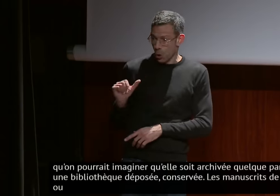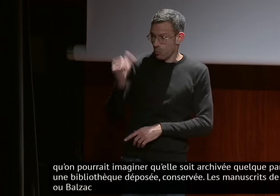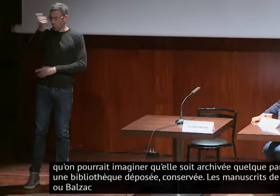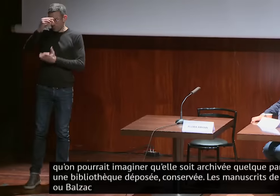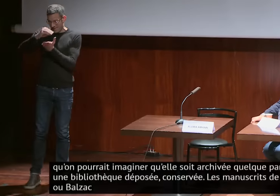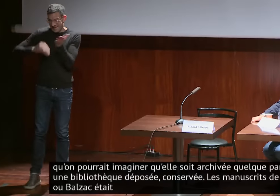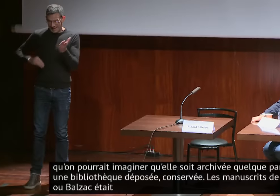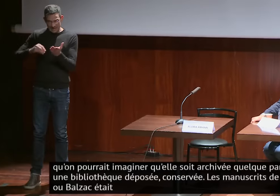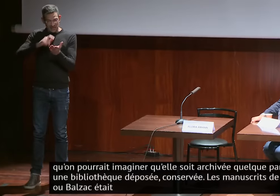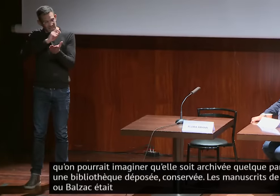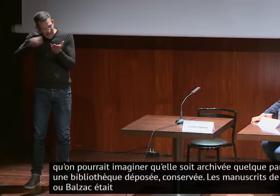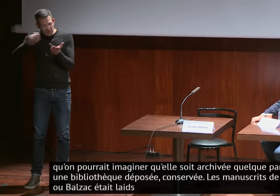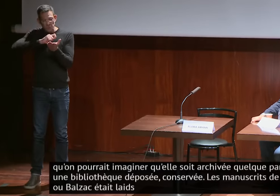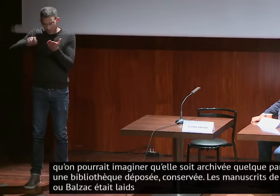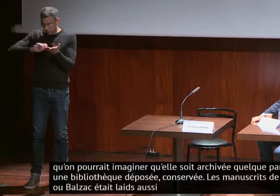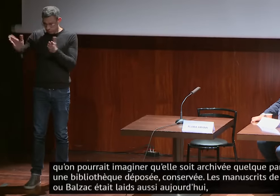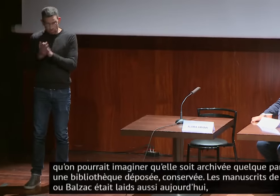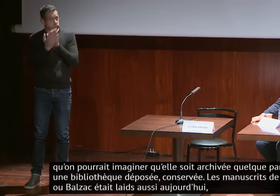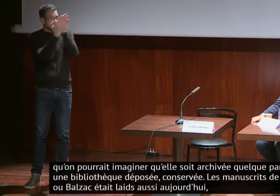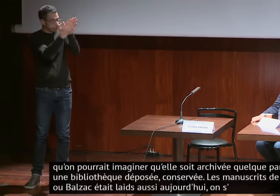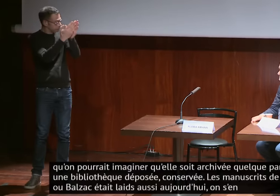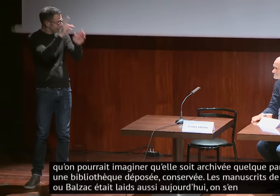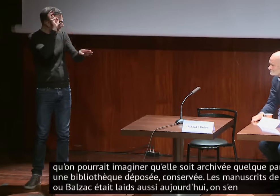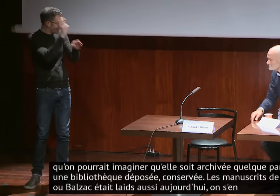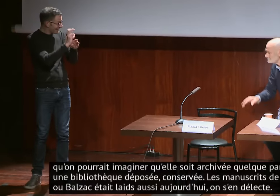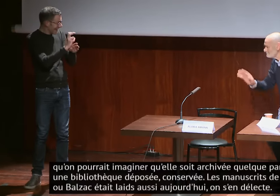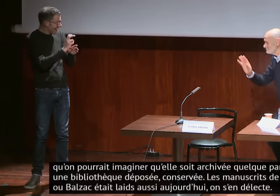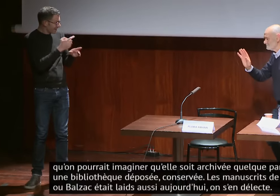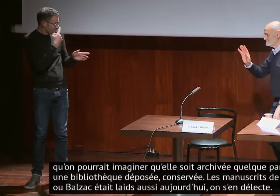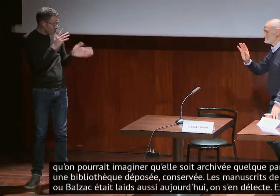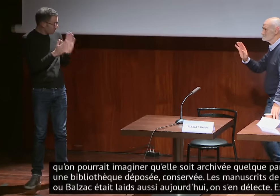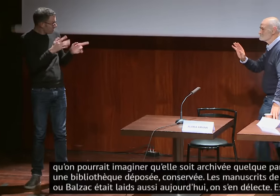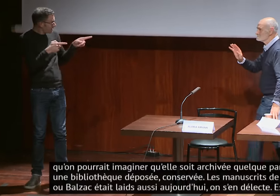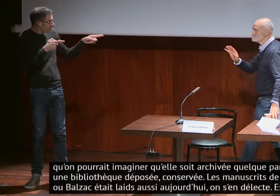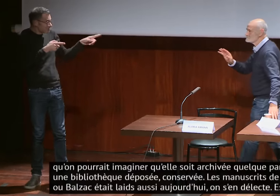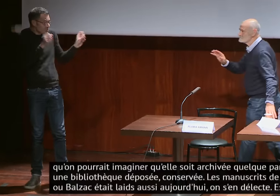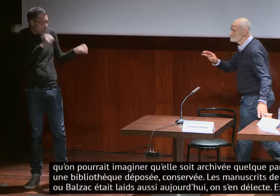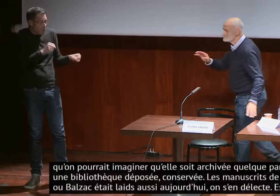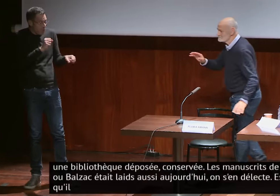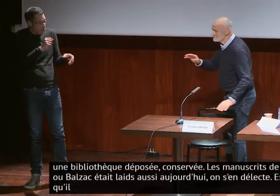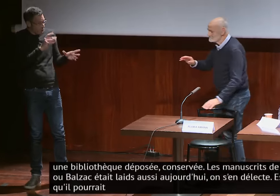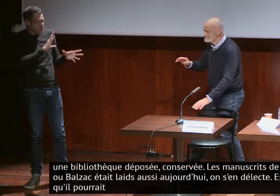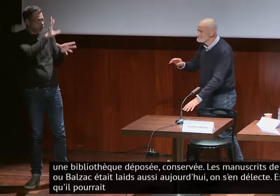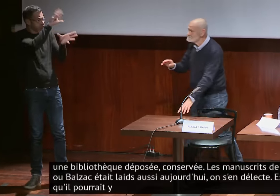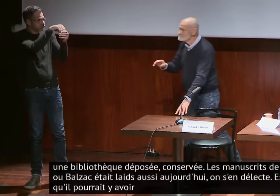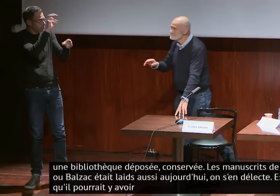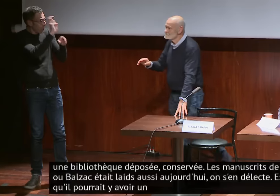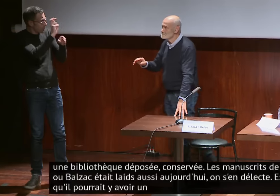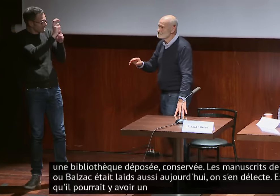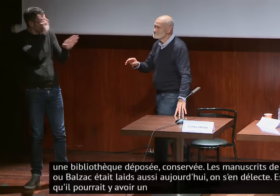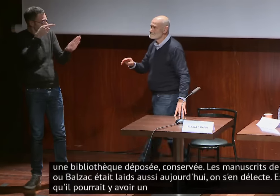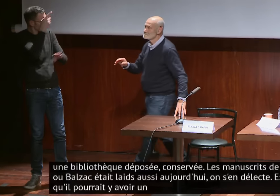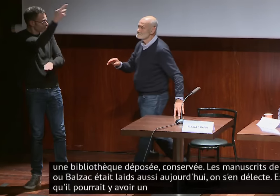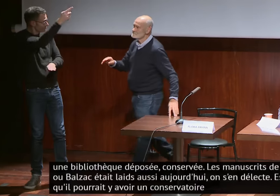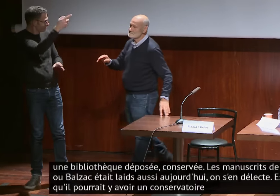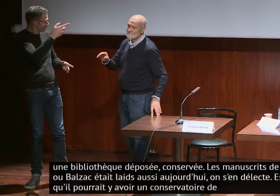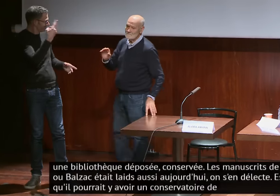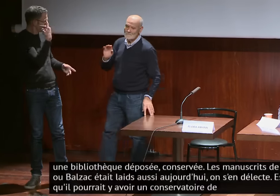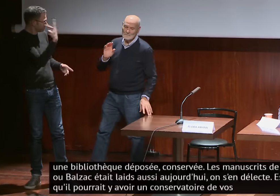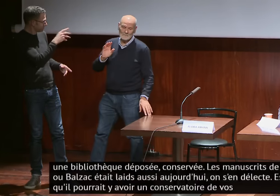pas... Voilà, est-ce qu'il pourrait y avoir un espèce de conservatoire de vos brouillons, vous, créateurs sourds? Je pose la